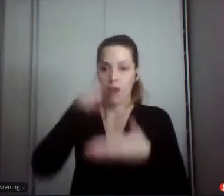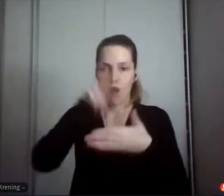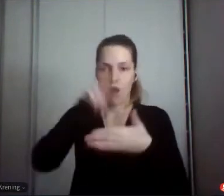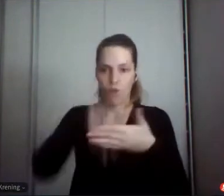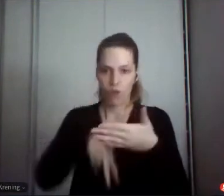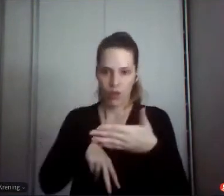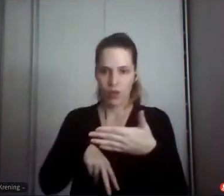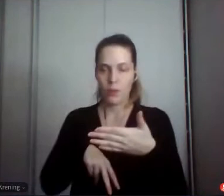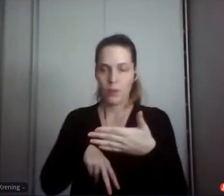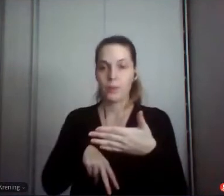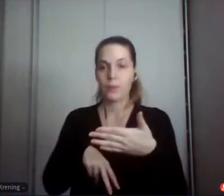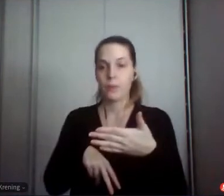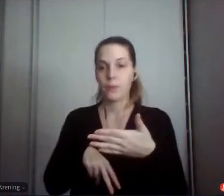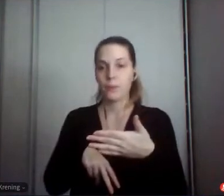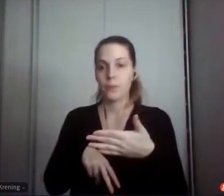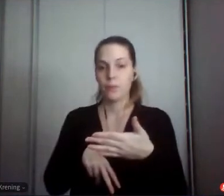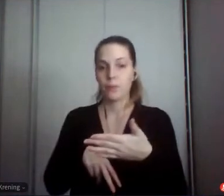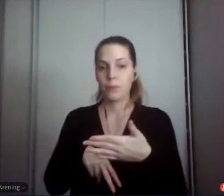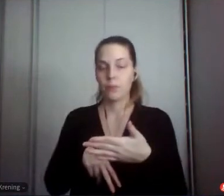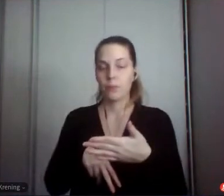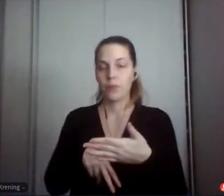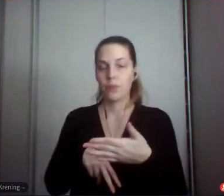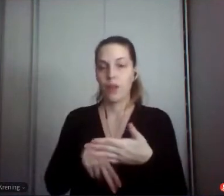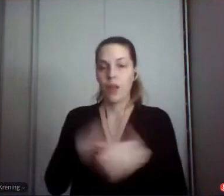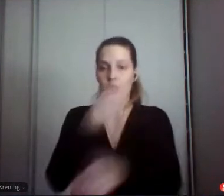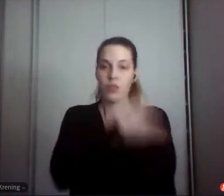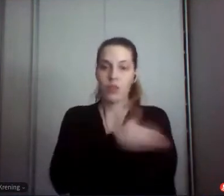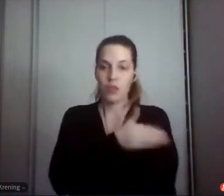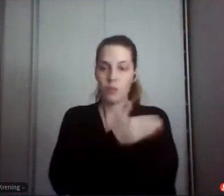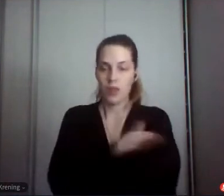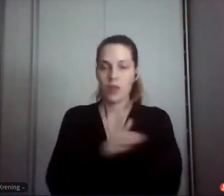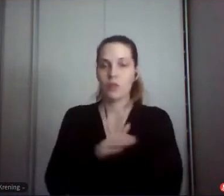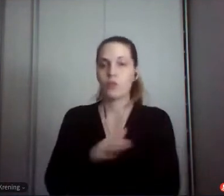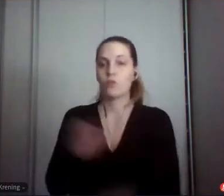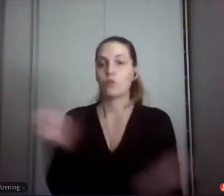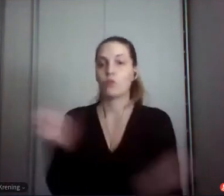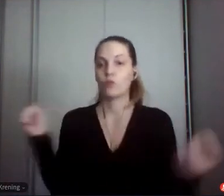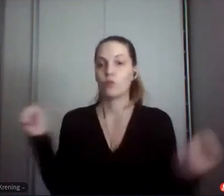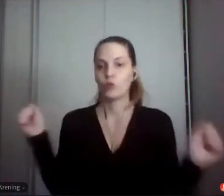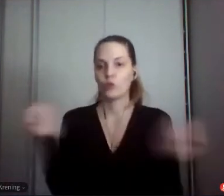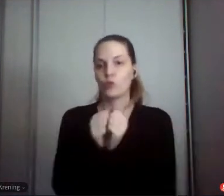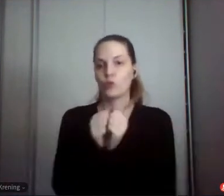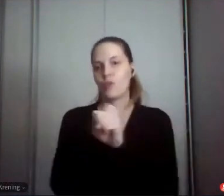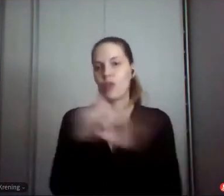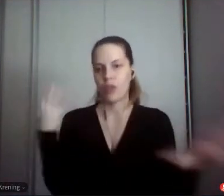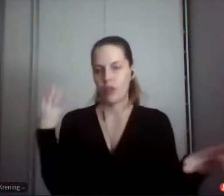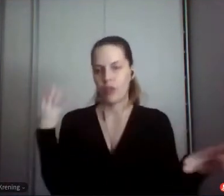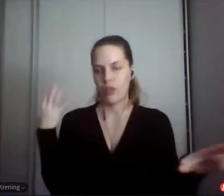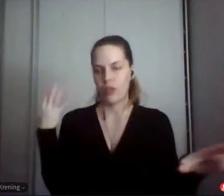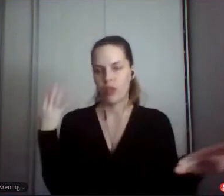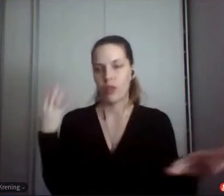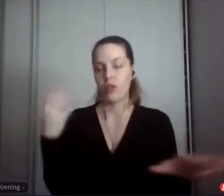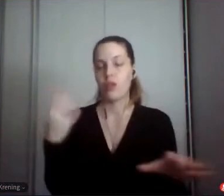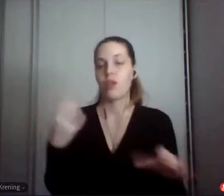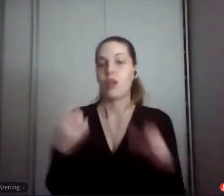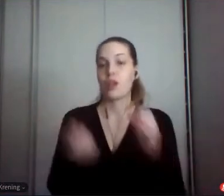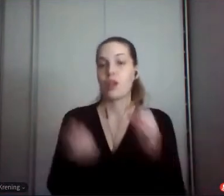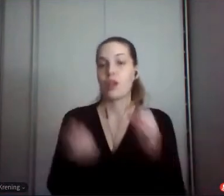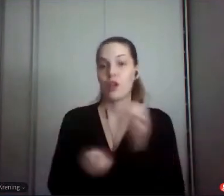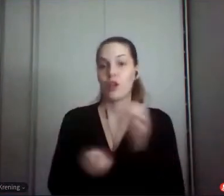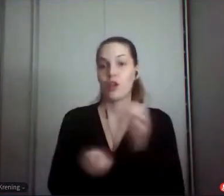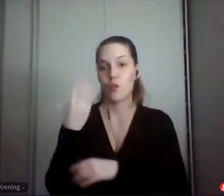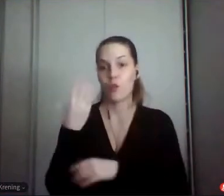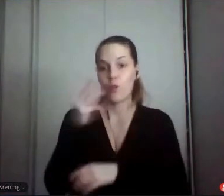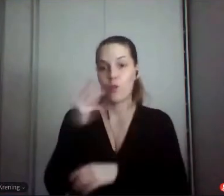treinamentos da plataforma Tamo Junto EAD, que foi a plataforma que a gente criou, né, a gente criou um site para os professores chamado